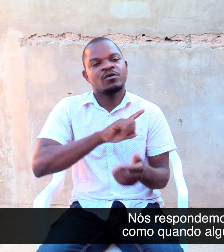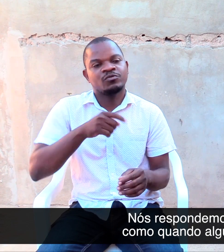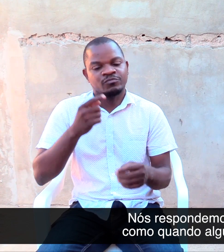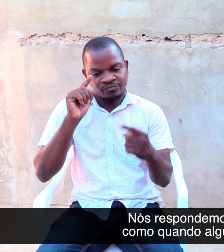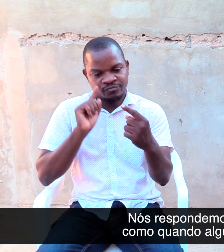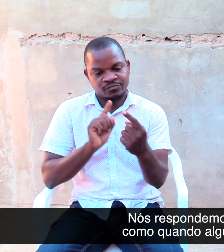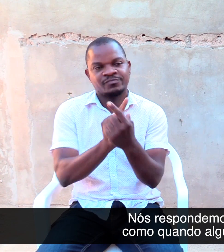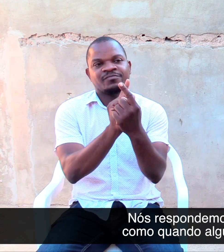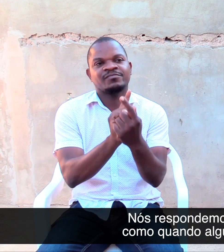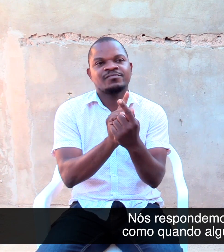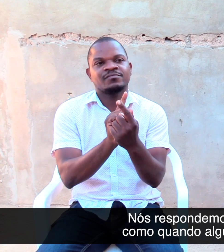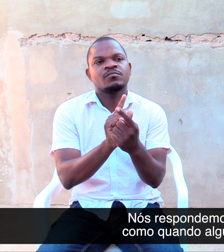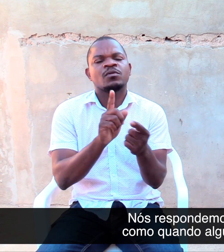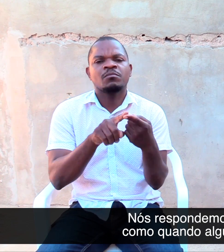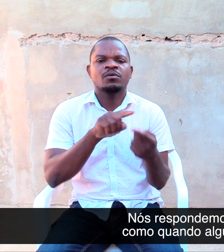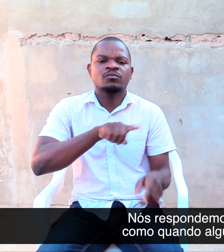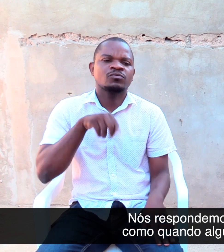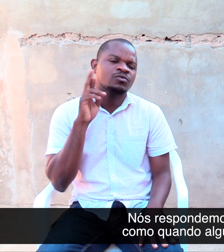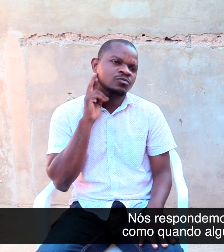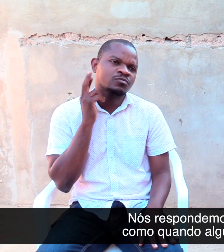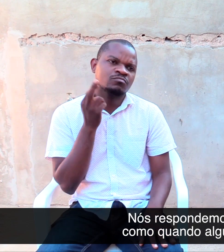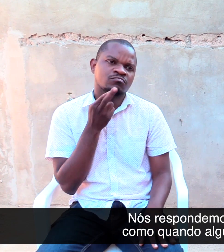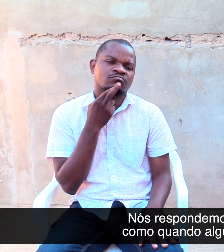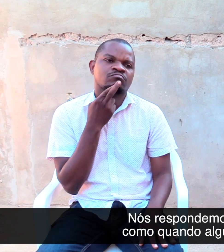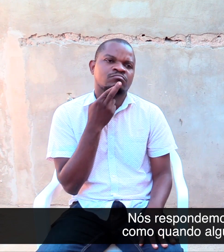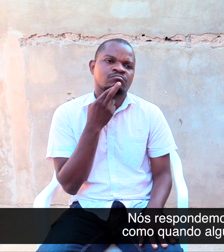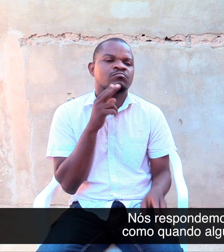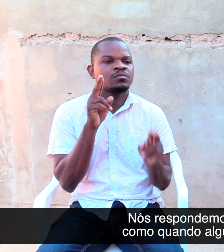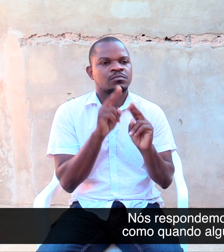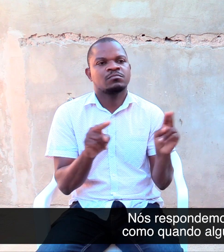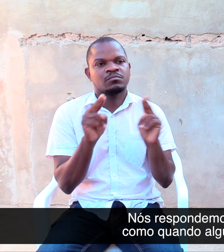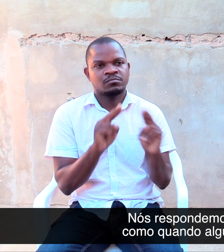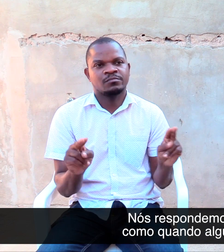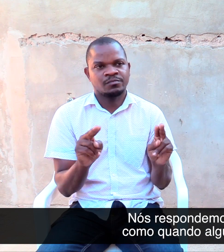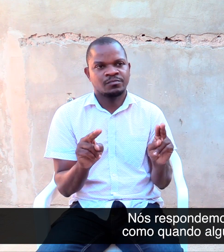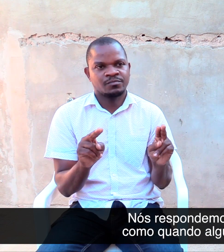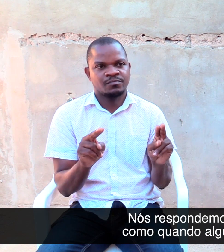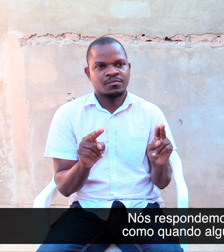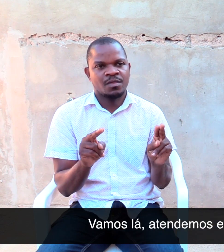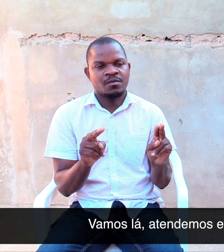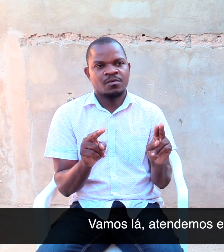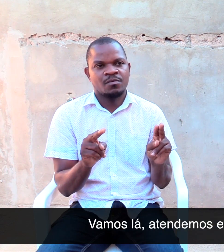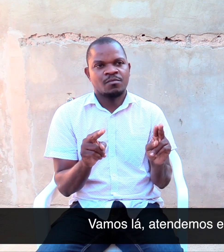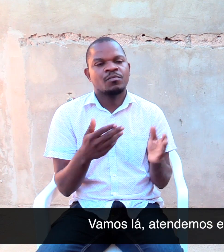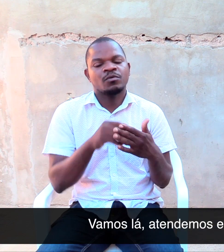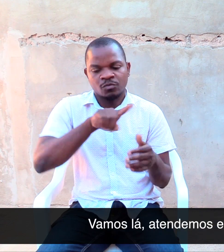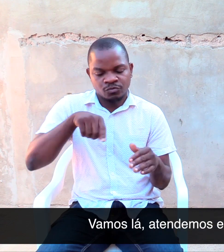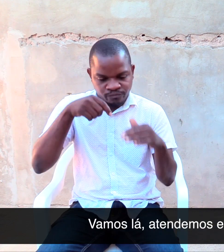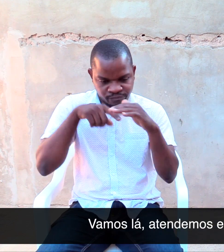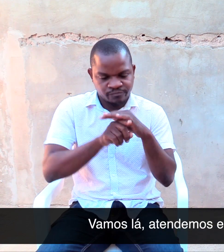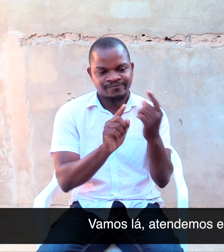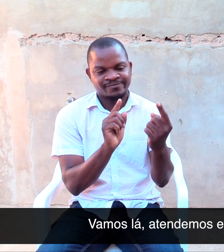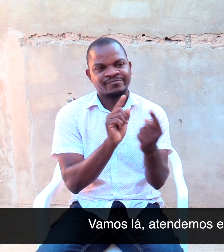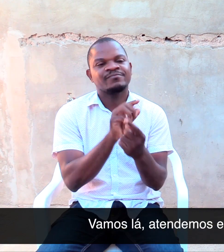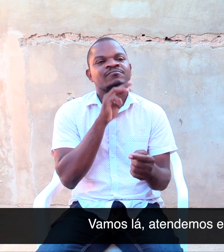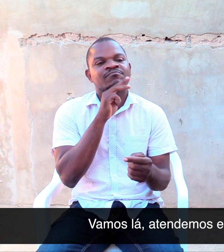E nós respondemos no normal como alguém nos chama. Nós vamos lá,